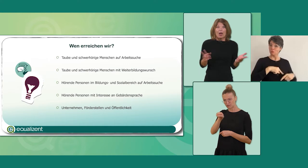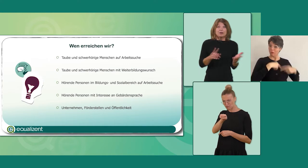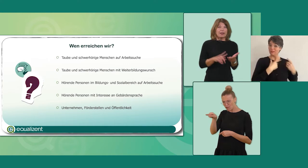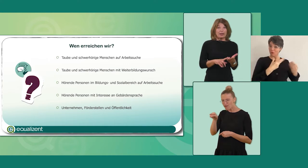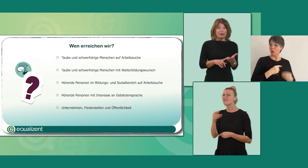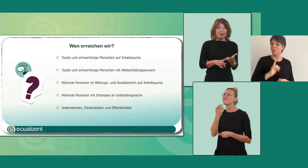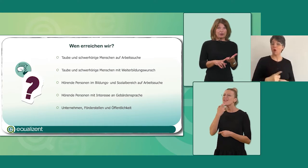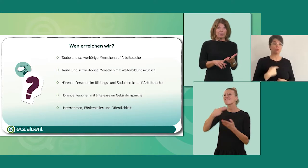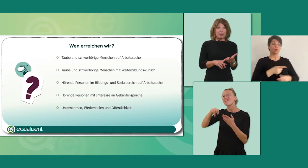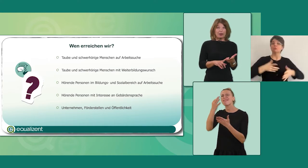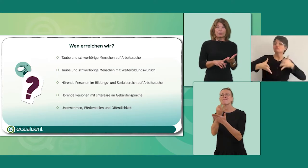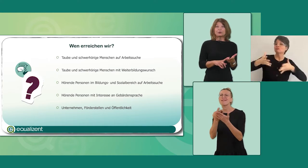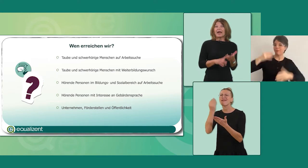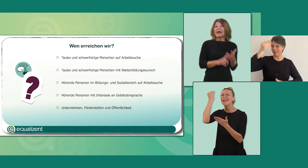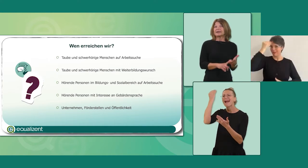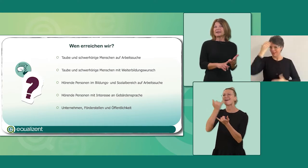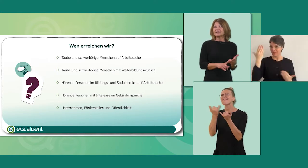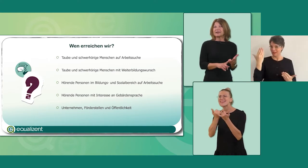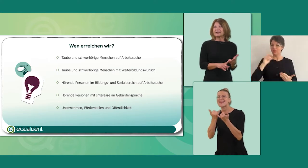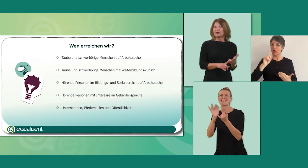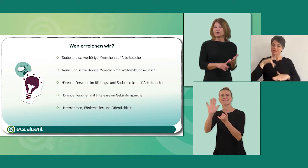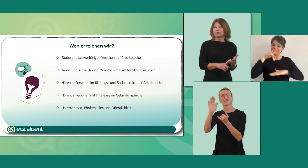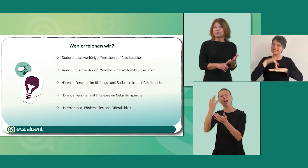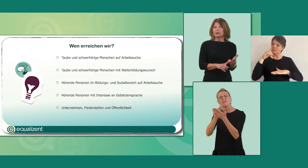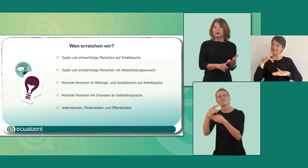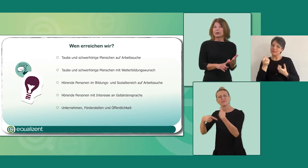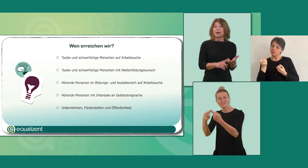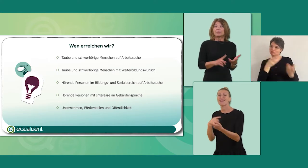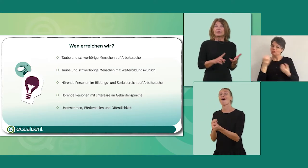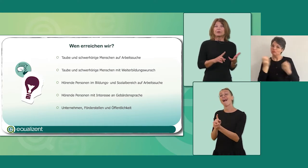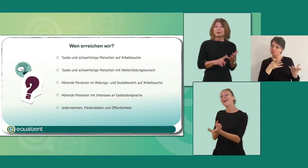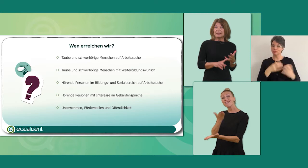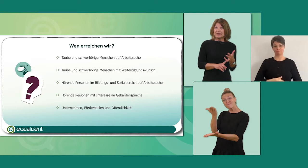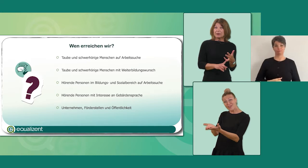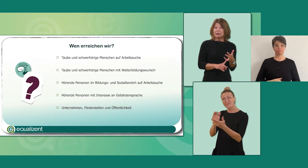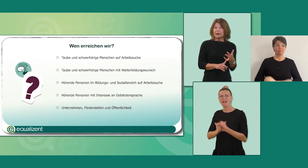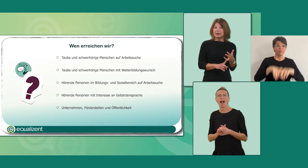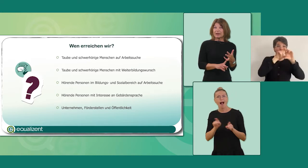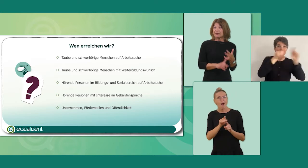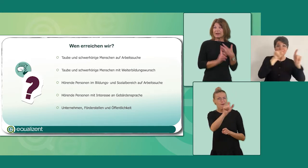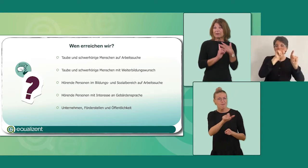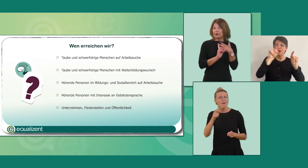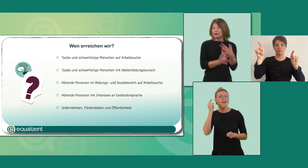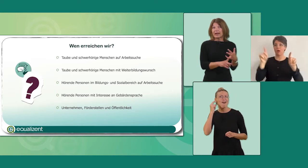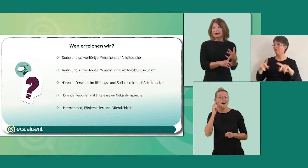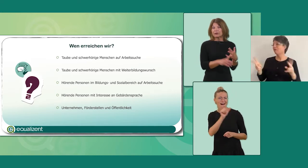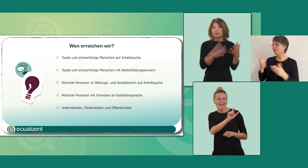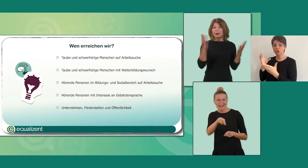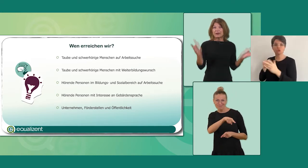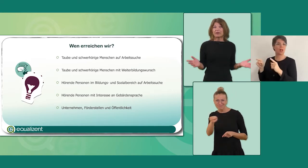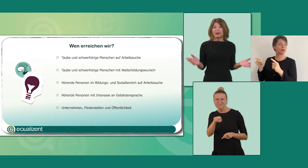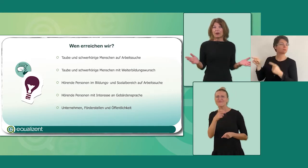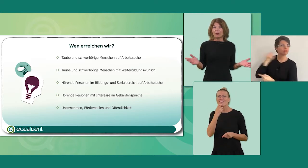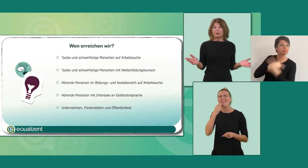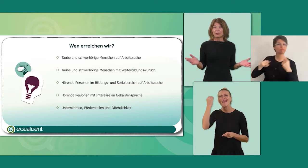willkommen. Sie lernen Gebärdensprache und erhalten Sensibilisierungstools. Mit Unternehmen und Förderstellen pflegen wir Kontakte und